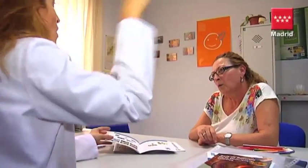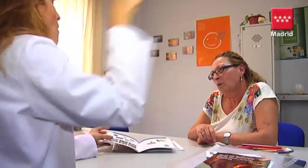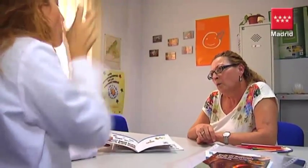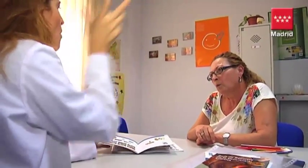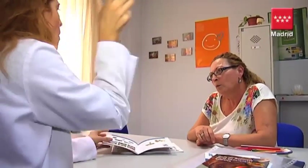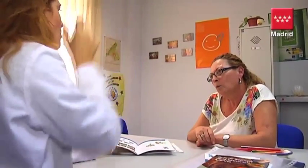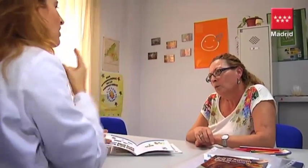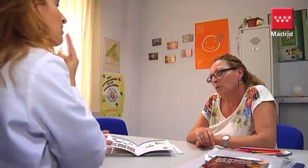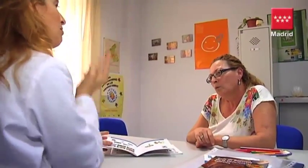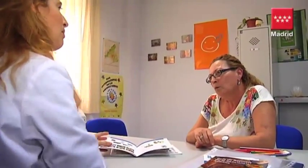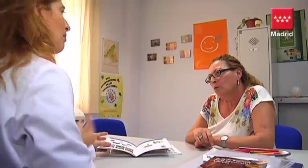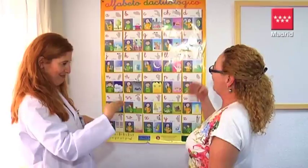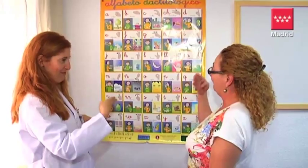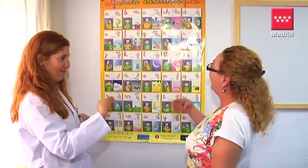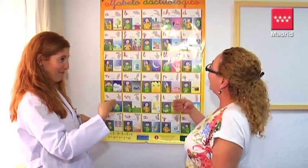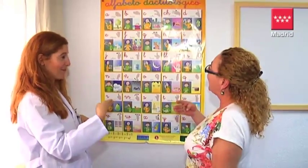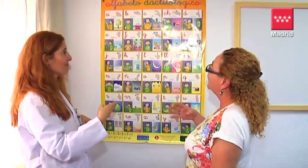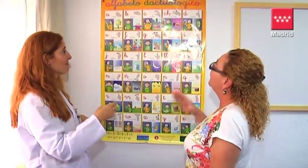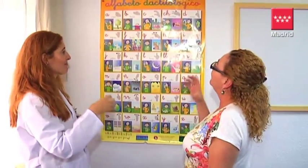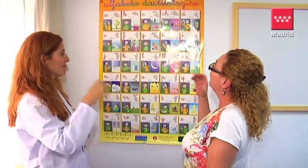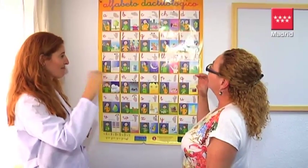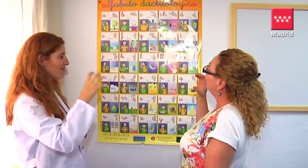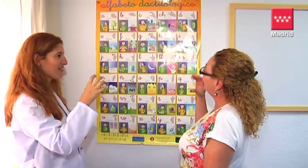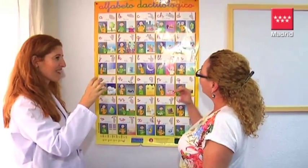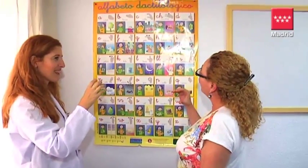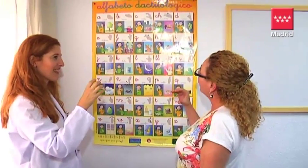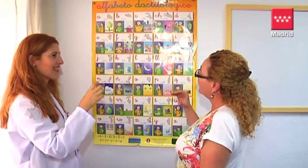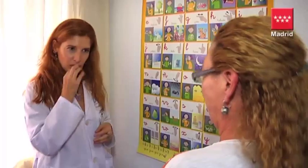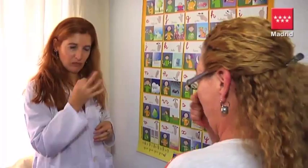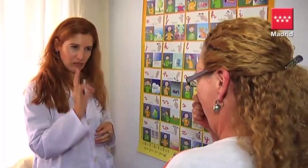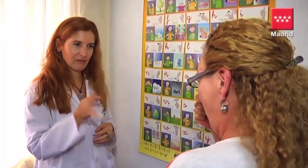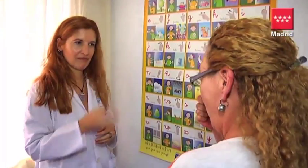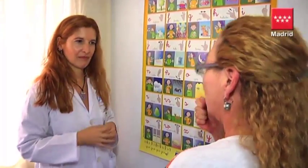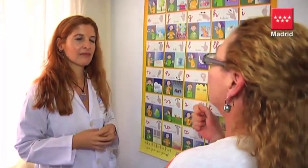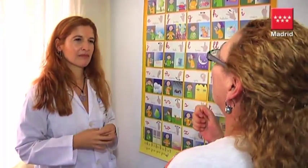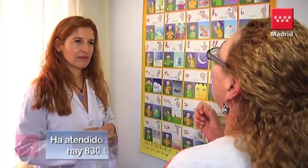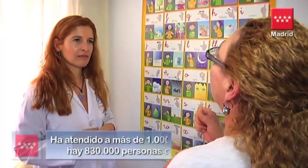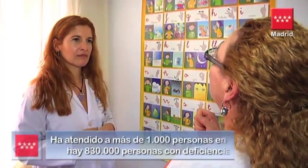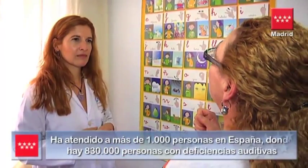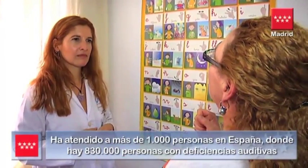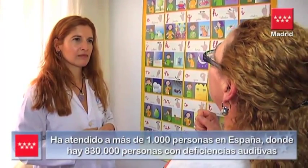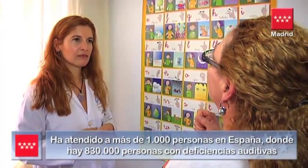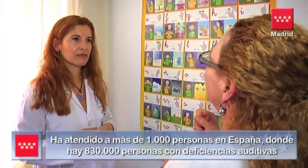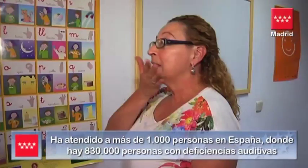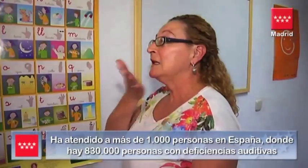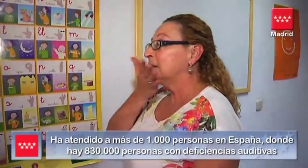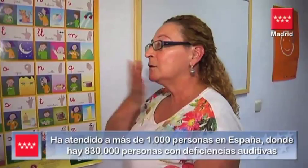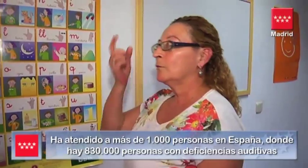de todas las comunidades, pues nos hace una unidad de referencia absolutamente nacional. El hospital Gregorio Marañón desde el año